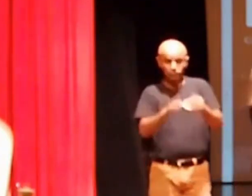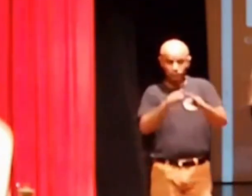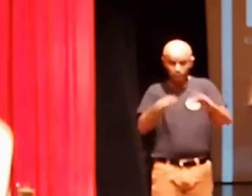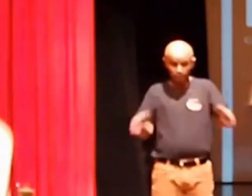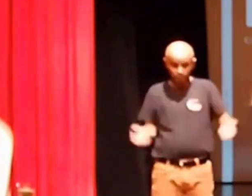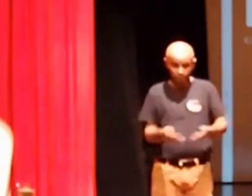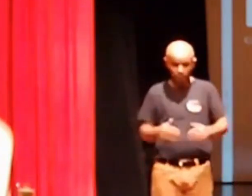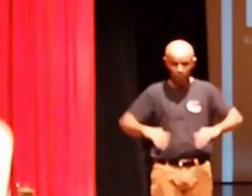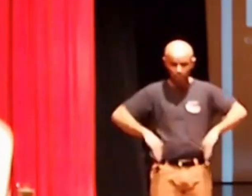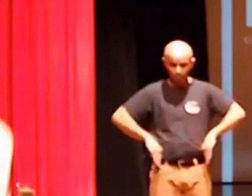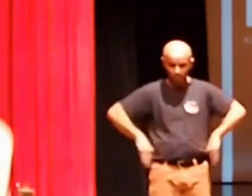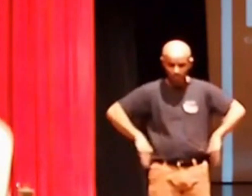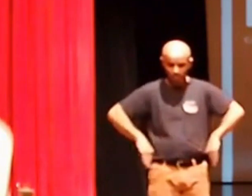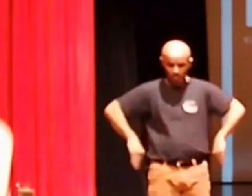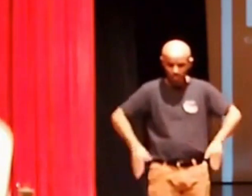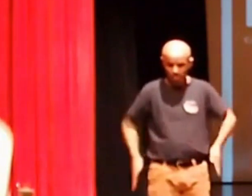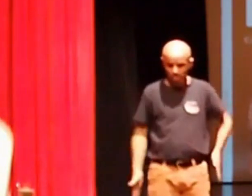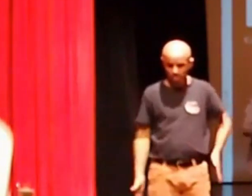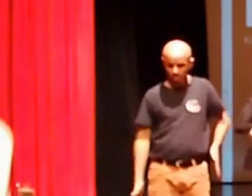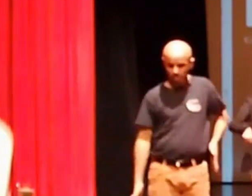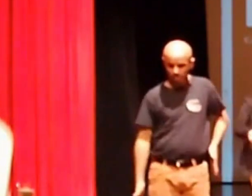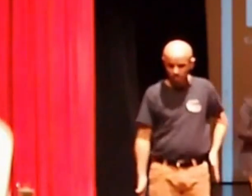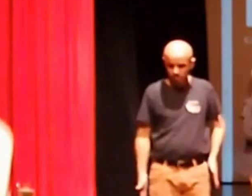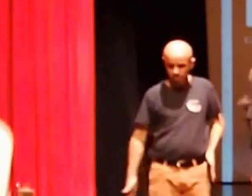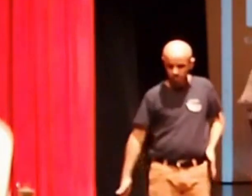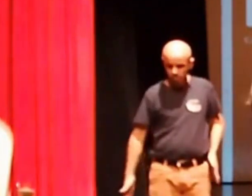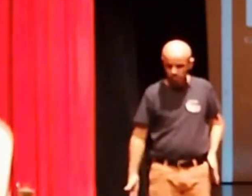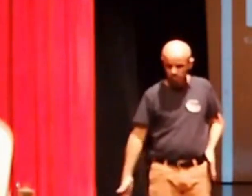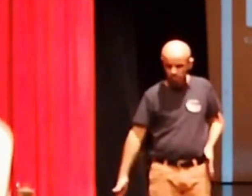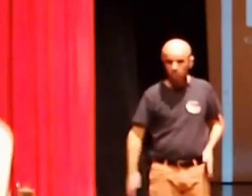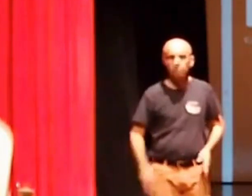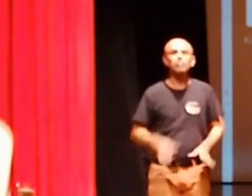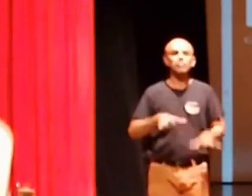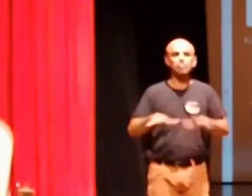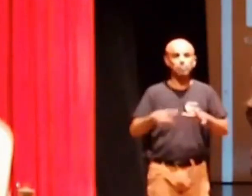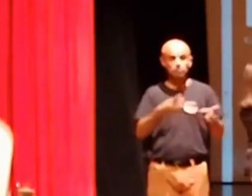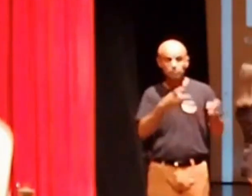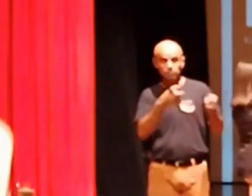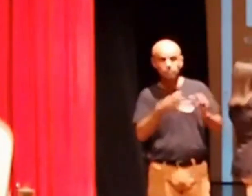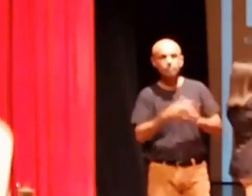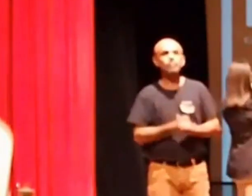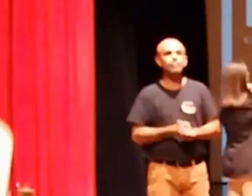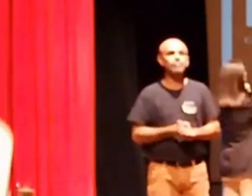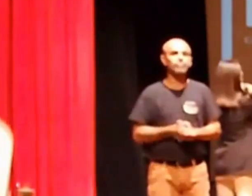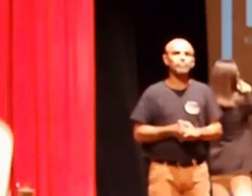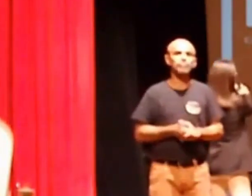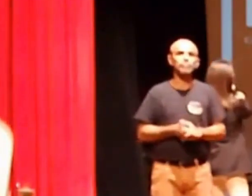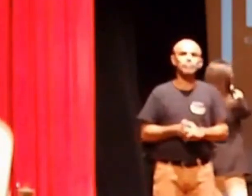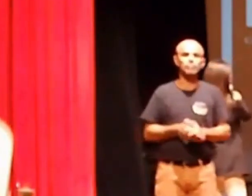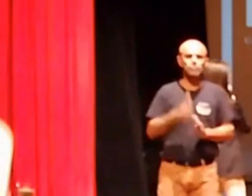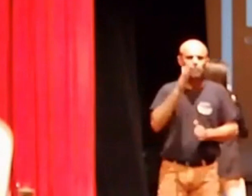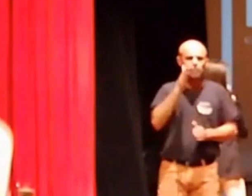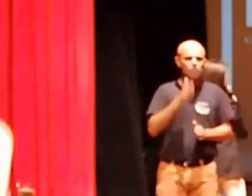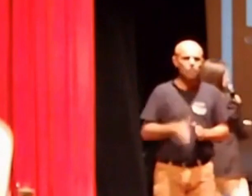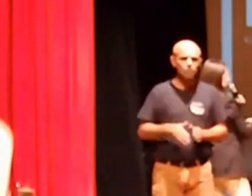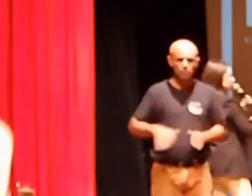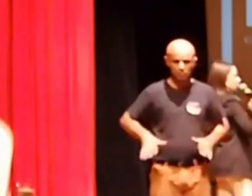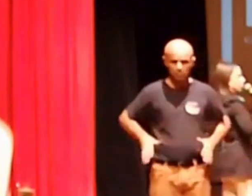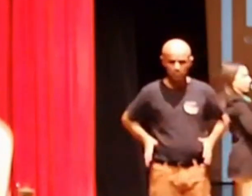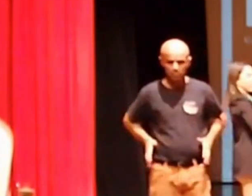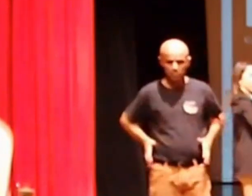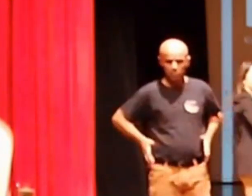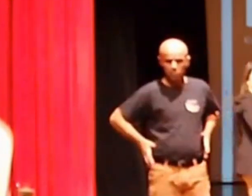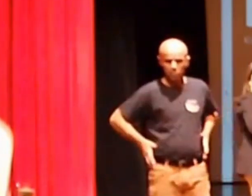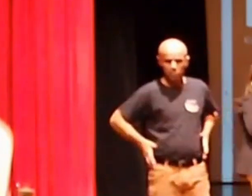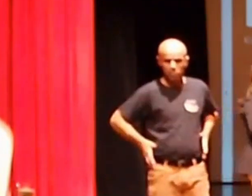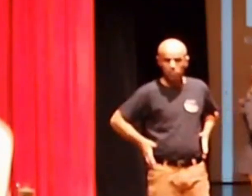esse afastamento de um braço do lado da cintura para o outro, a curvatura acentuada de um dos lados, uma